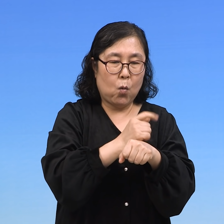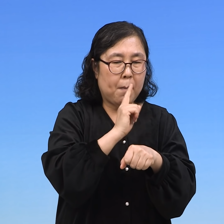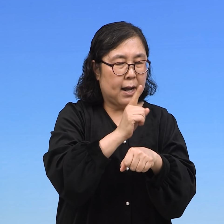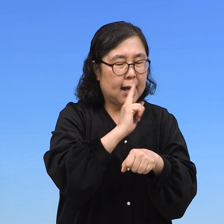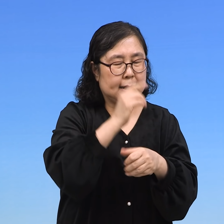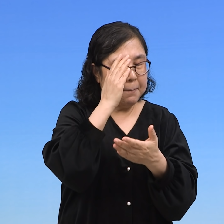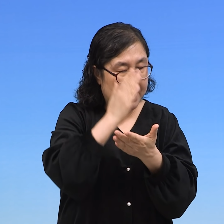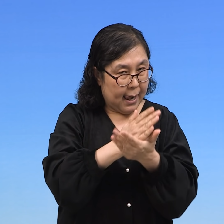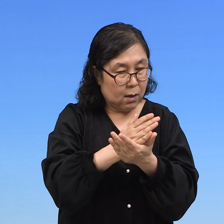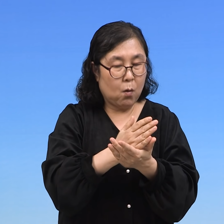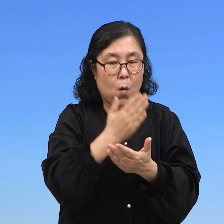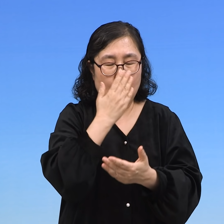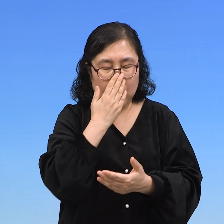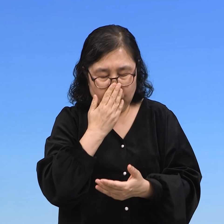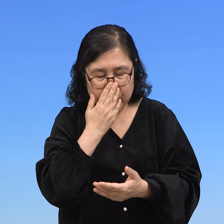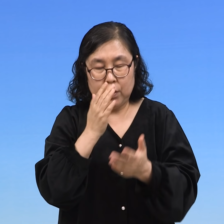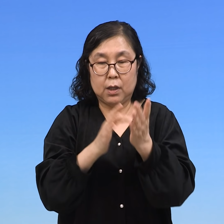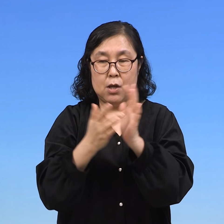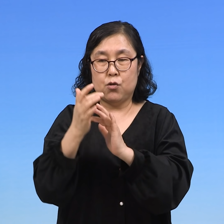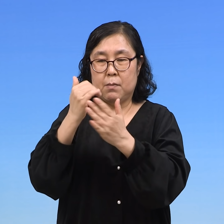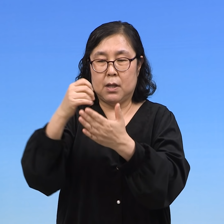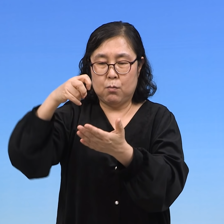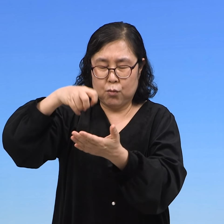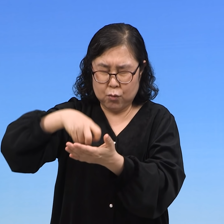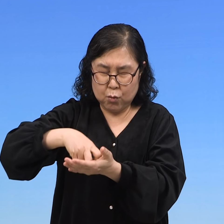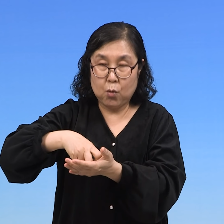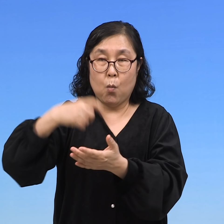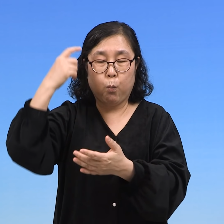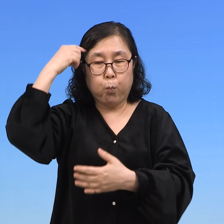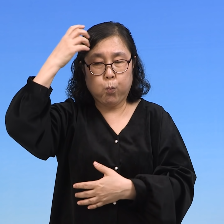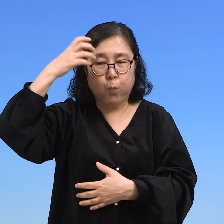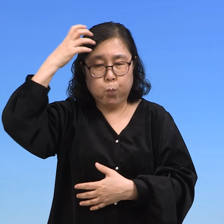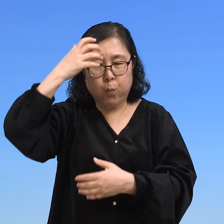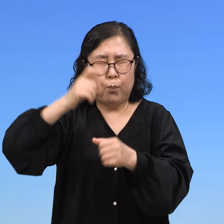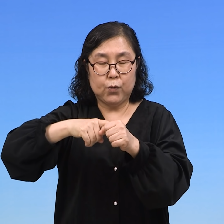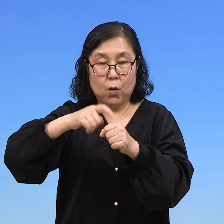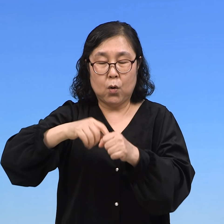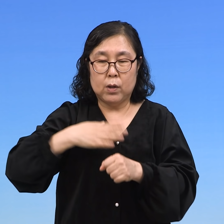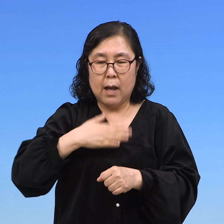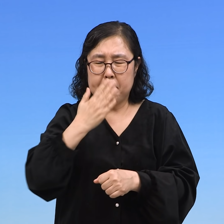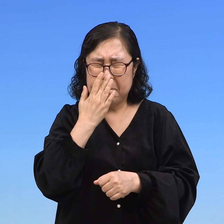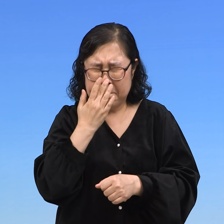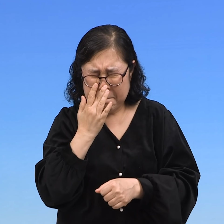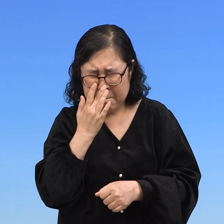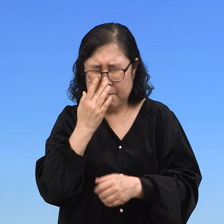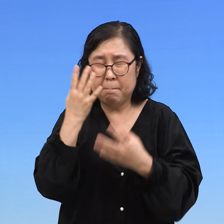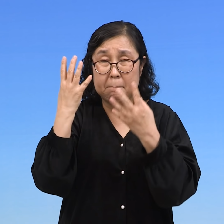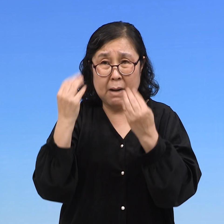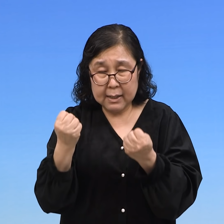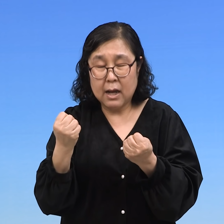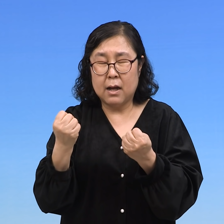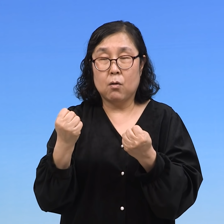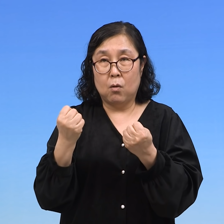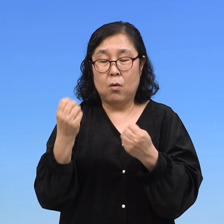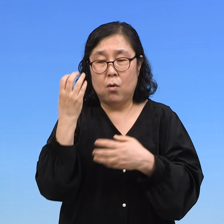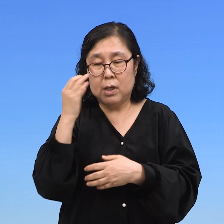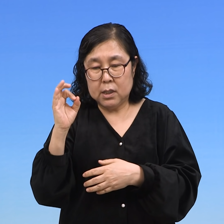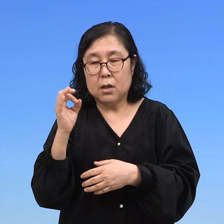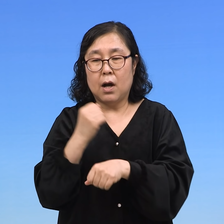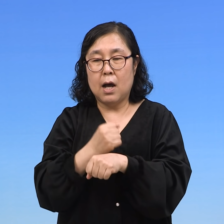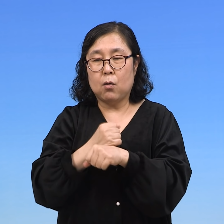놓지 말고 겸손히 그분께 무릎 꿇고 정말 영적으로 내가 모르는 게 많다는 걸 인정하는 그게